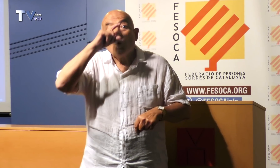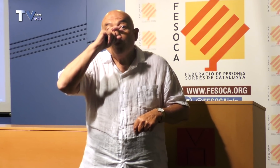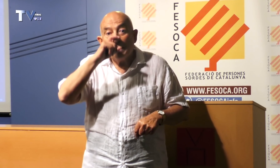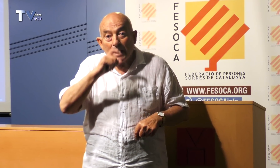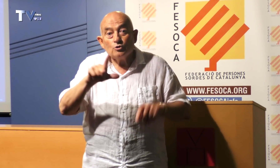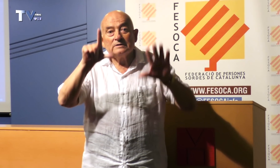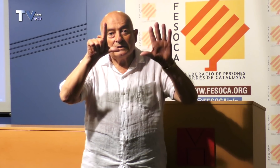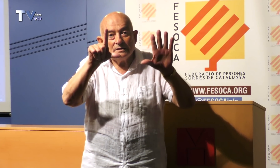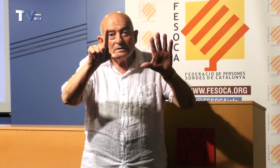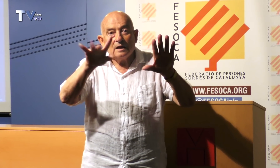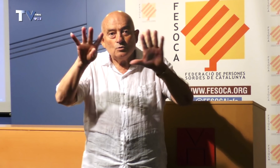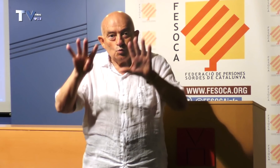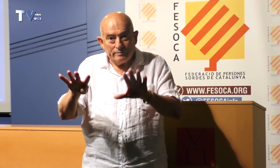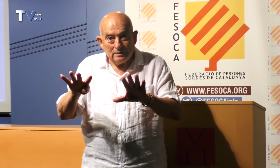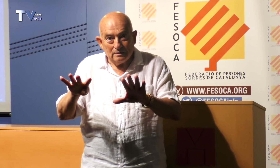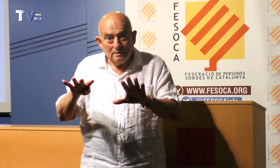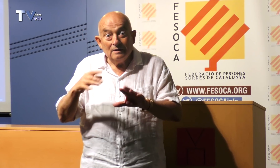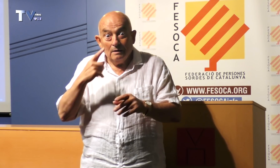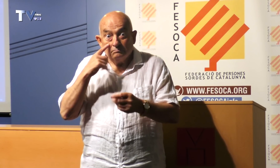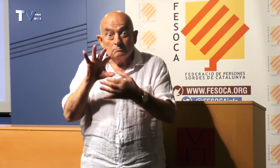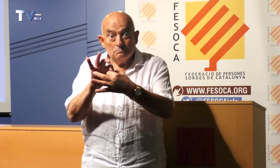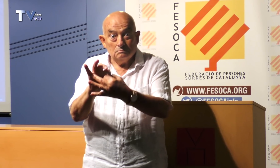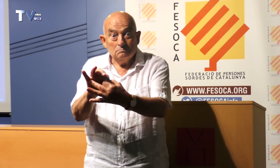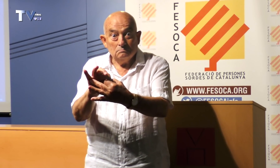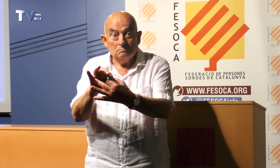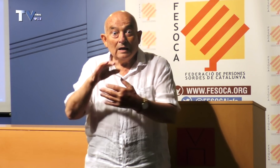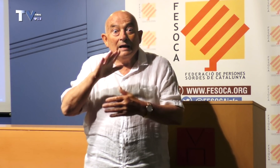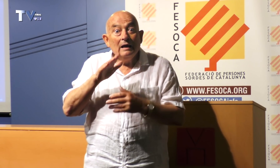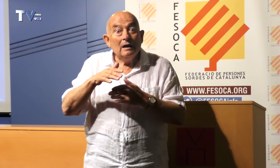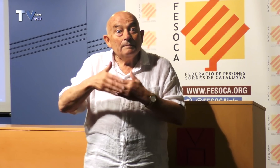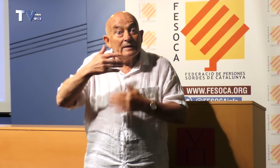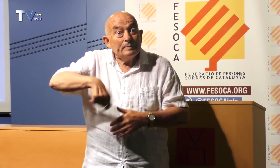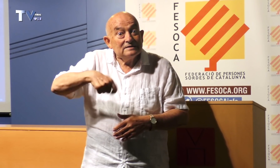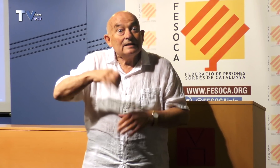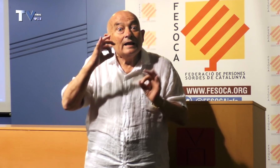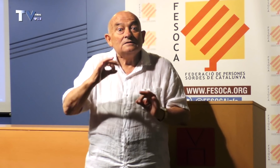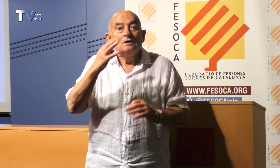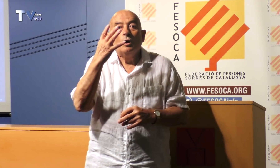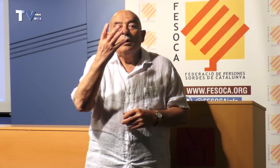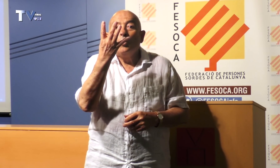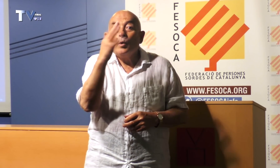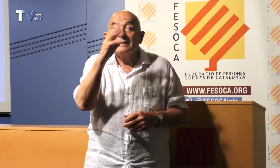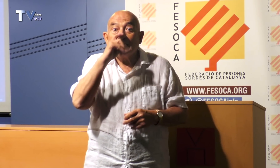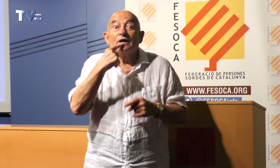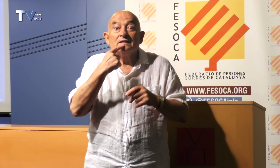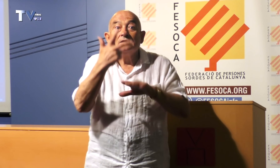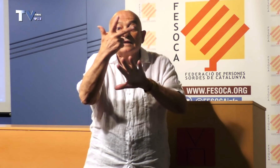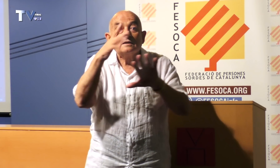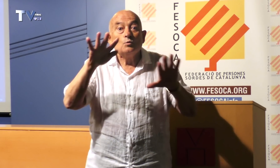us informo que avui és el meu cumpleanys, compleixo 79 anys. I va molt relacionat amb el dia d'avui, perquè vol dir que jo vaig